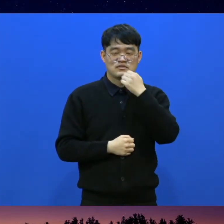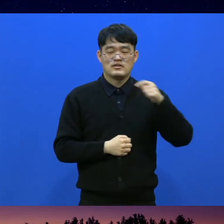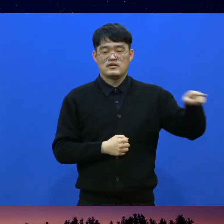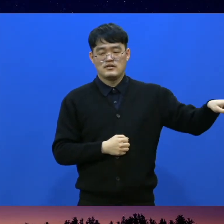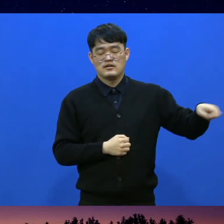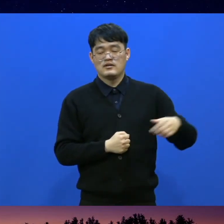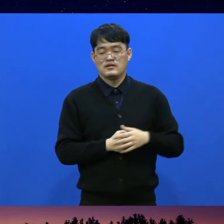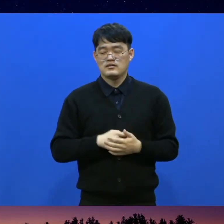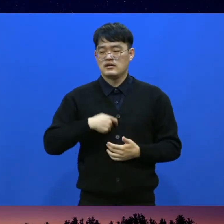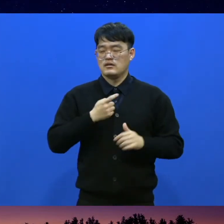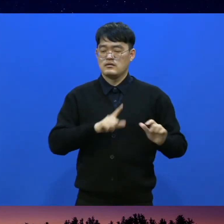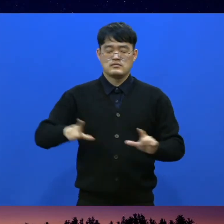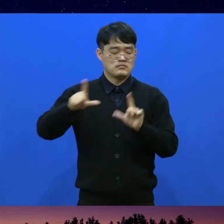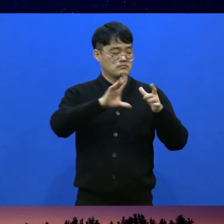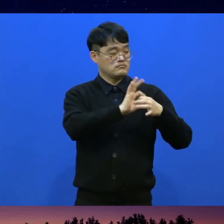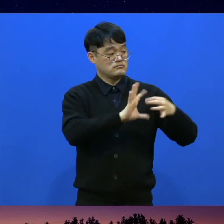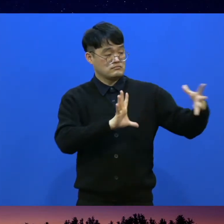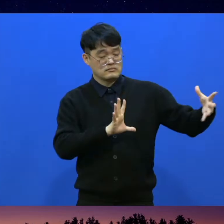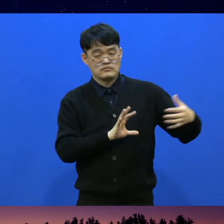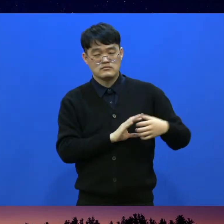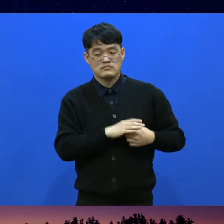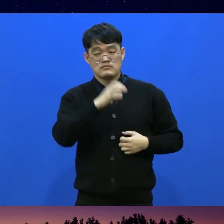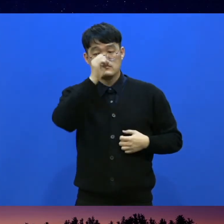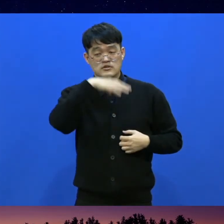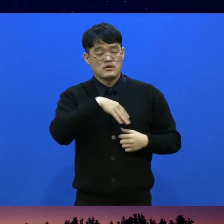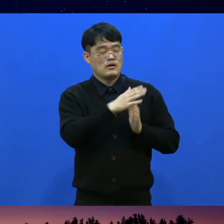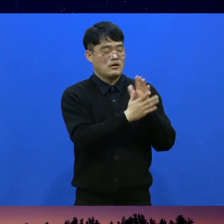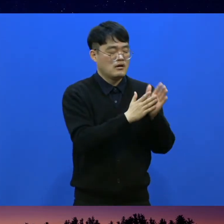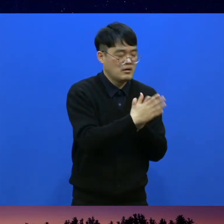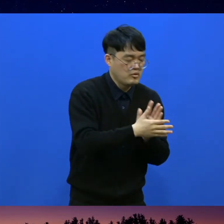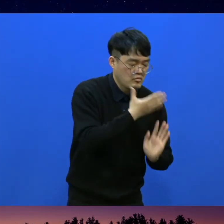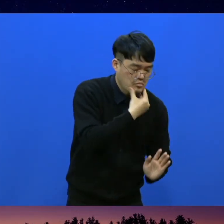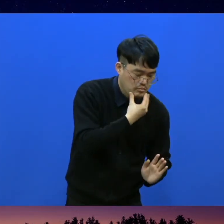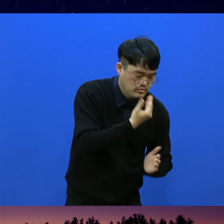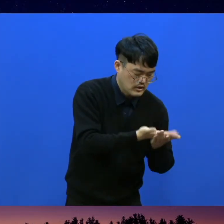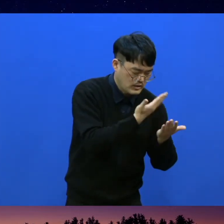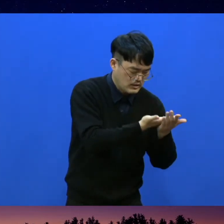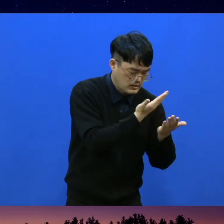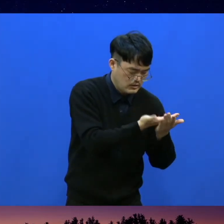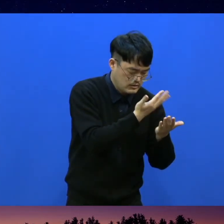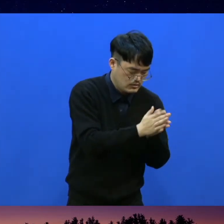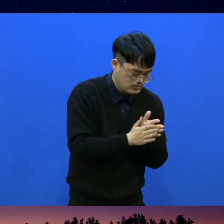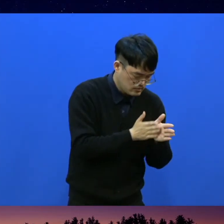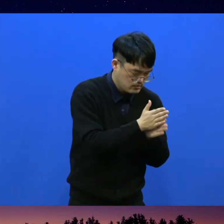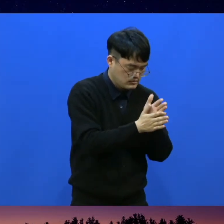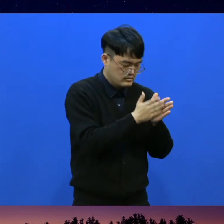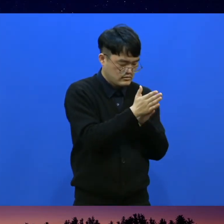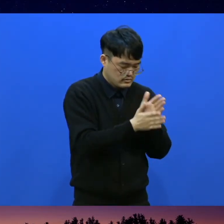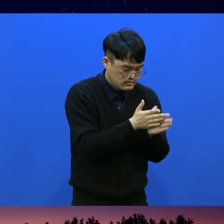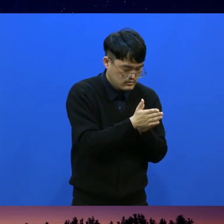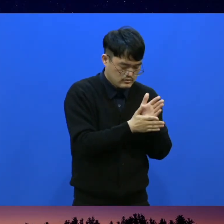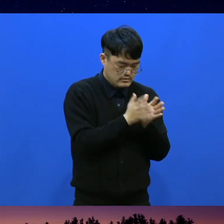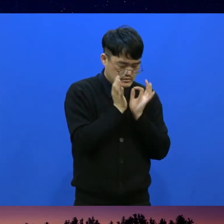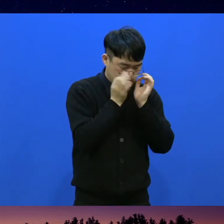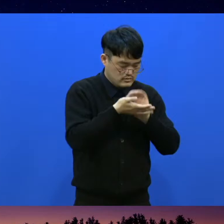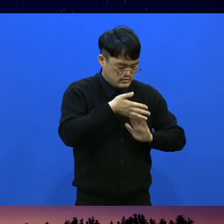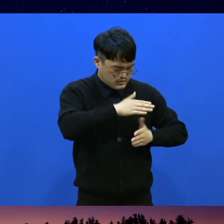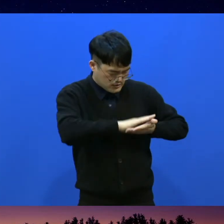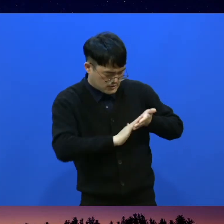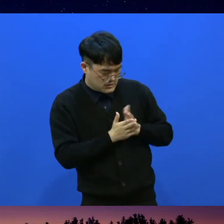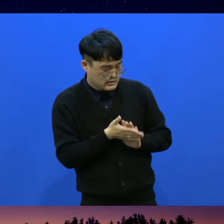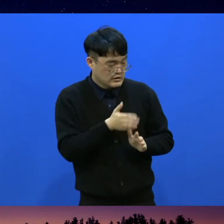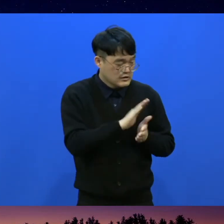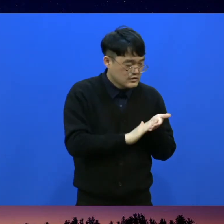자신의 삶과는 전혀 상관없이 그냥 자기의 그 기복, 복을 받기 위해서 그냥 그런 것들로 막 정성을 다 쏟는 거.